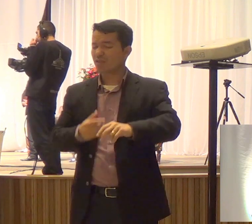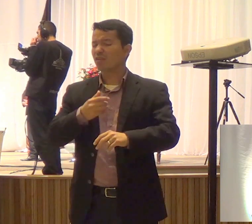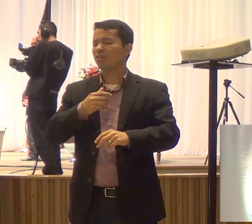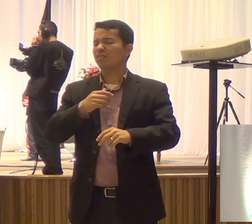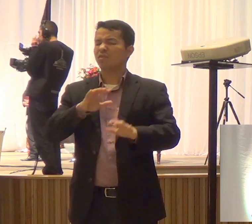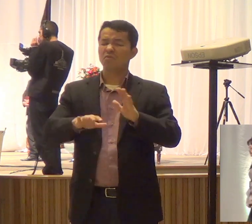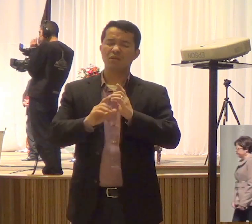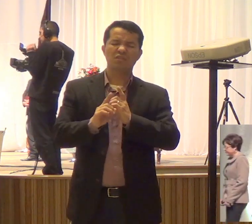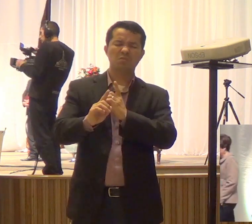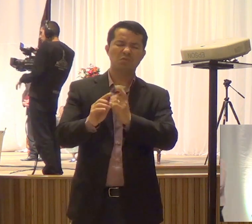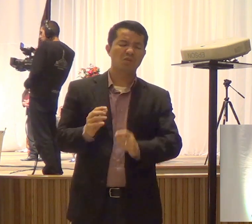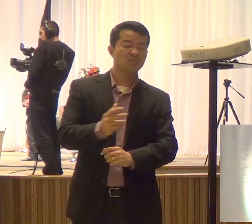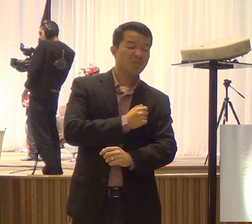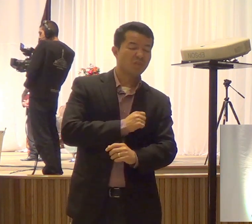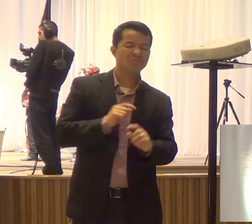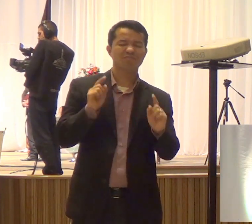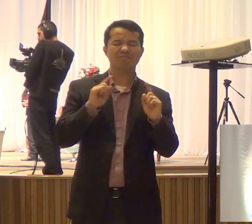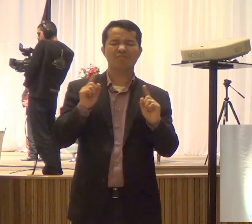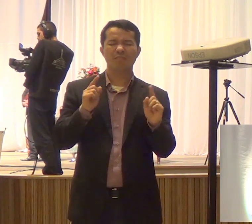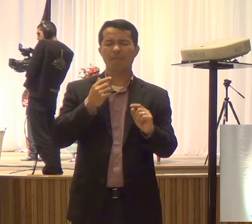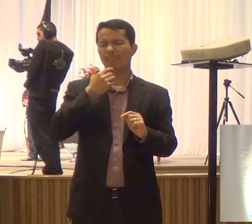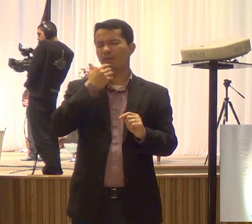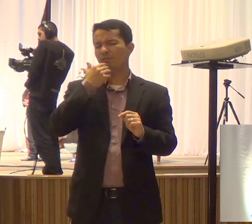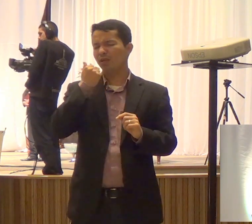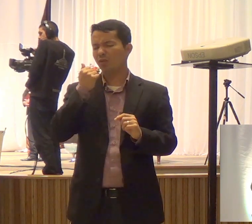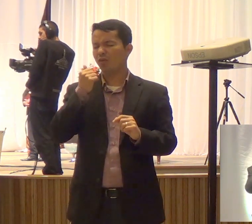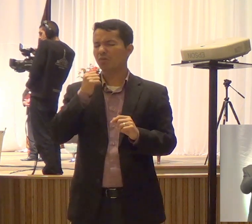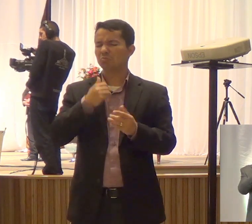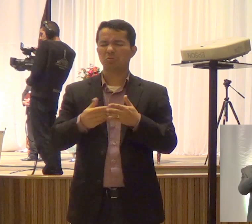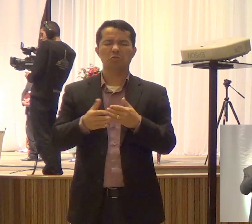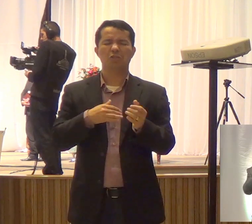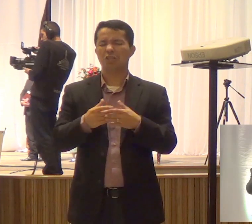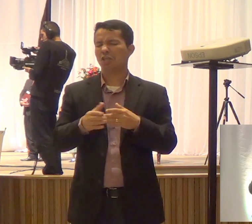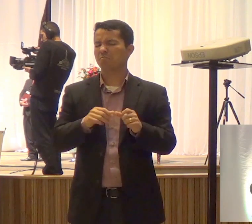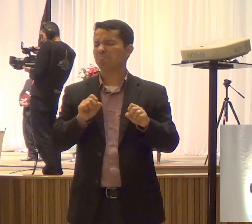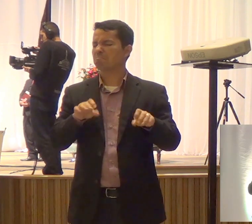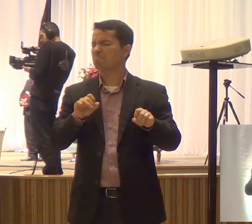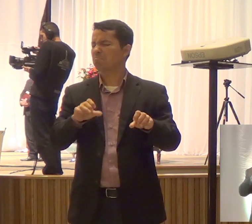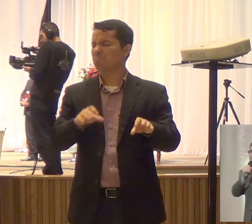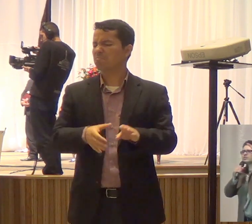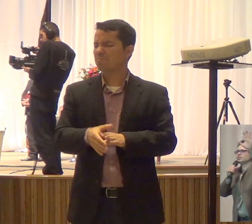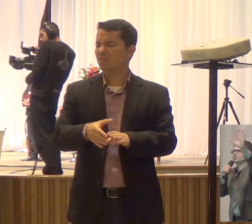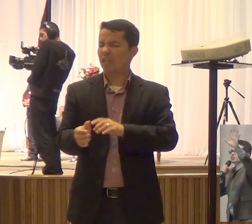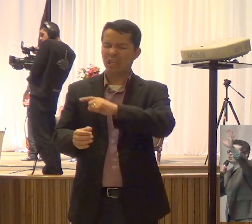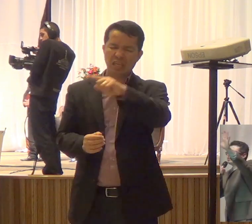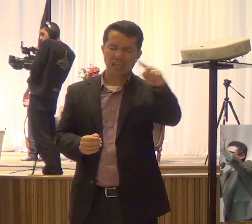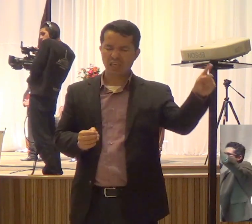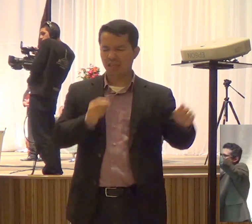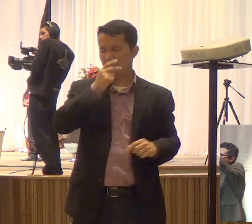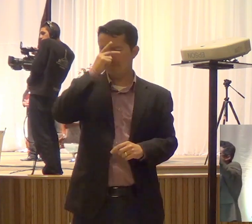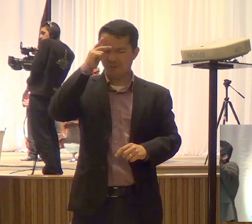possa alcançar, melhor do que qualquer estrutura possa manter. São pessoas que estão se